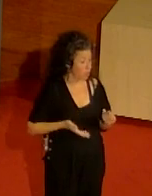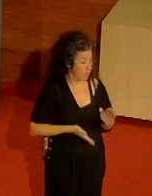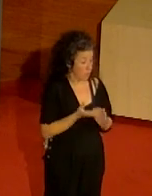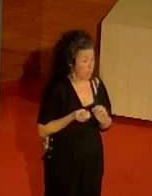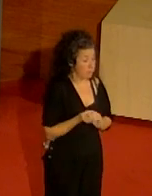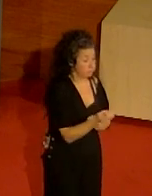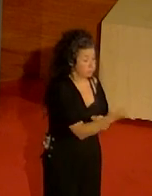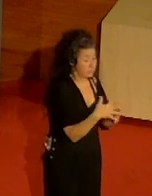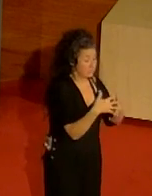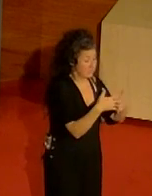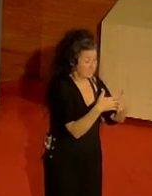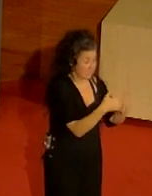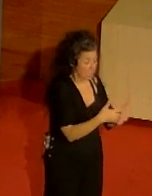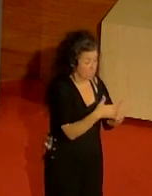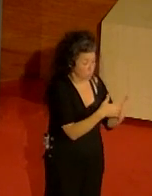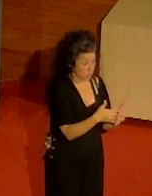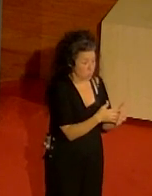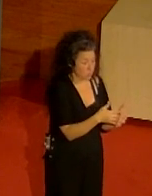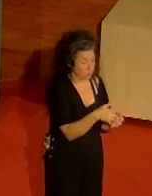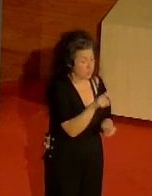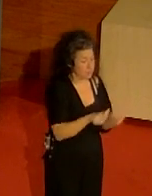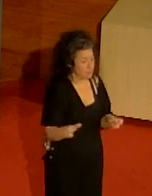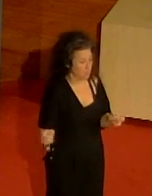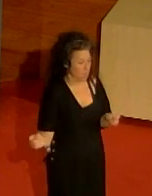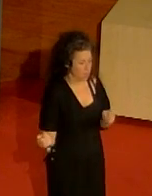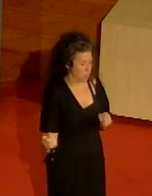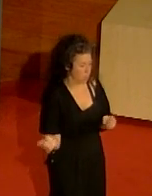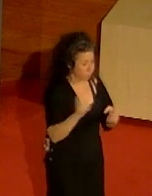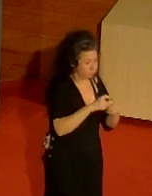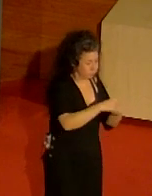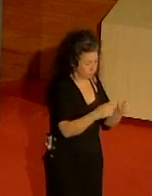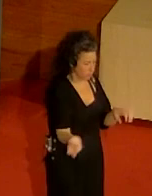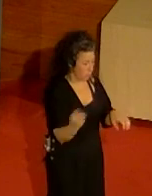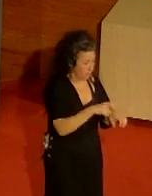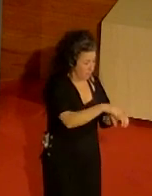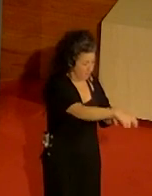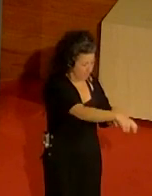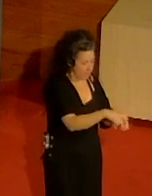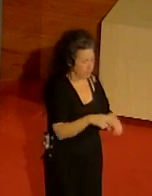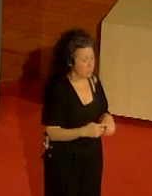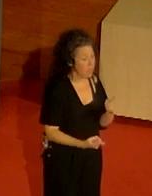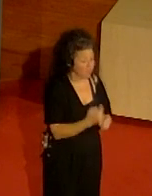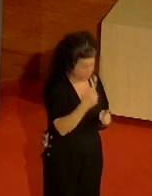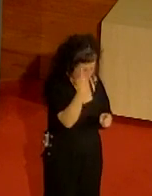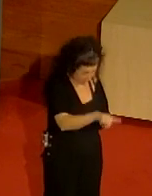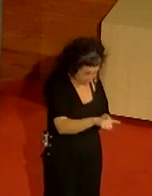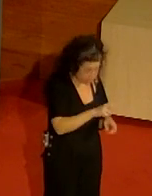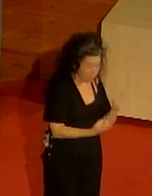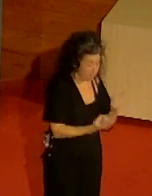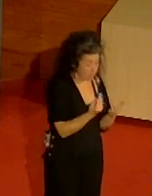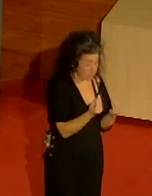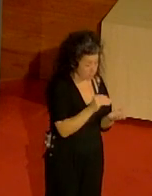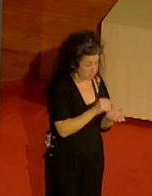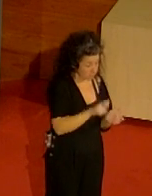ya prácticamente hay en pocos tramos, pero antes se subía mucha gente. Sabéis también que mucha gente en ocasiones caía de estos trenes